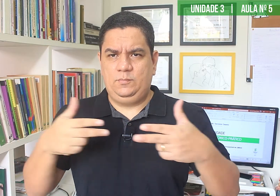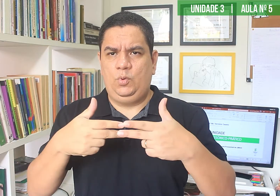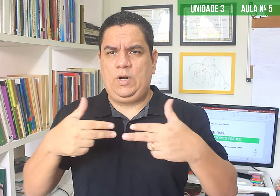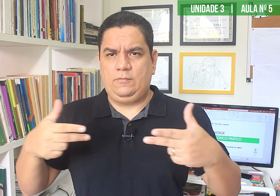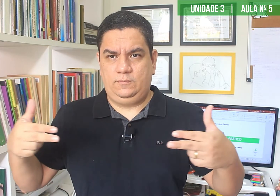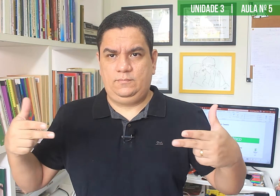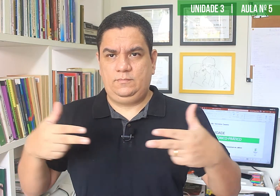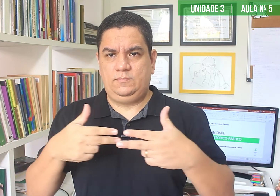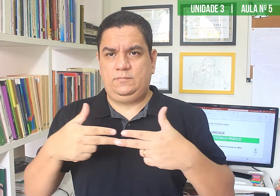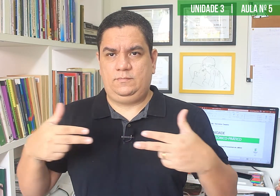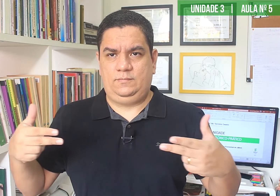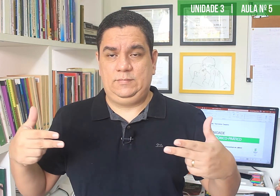plural, tá?